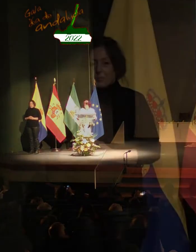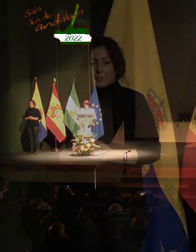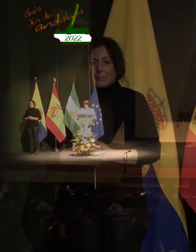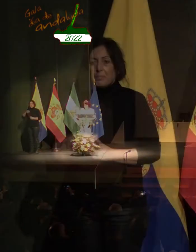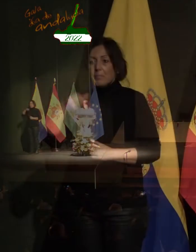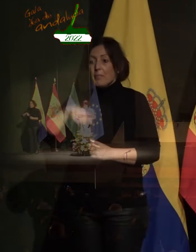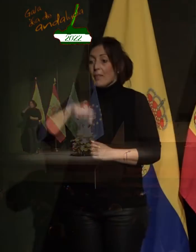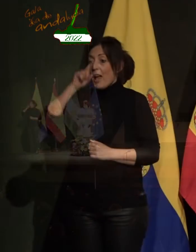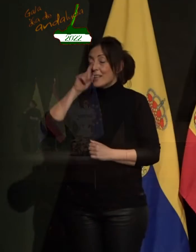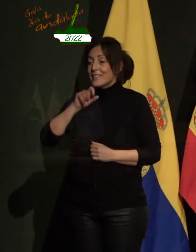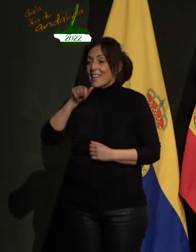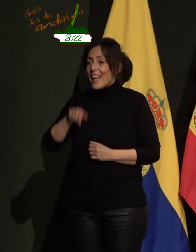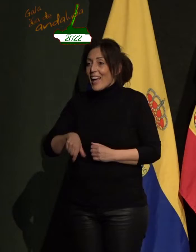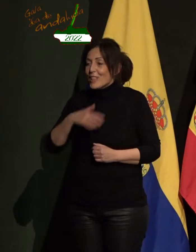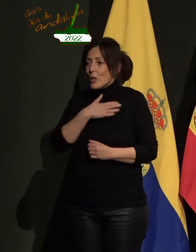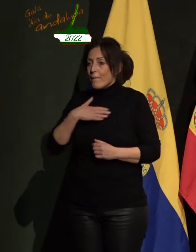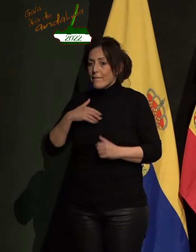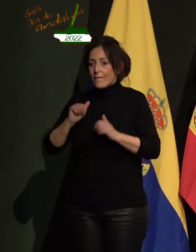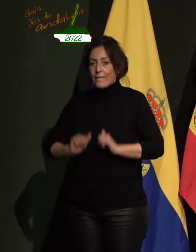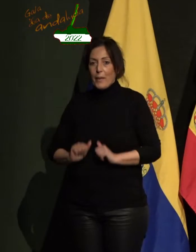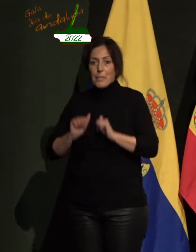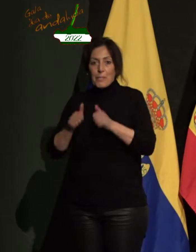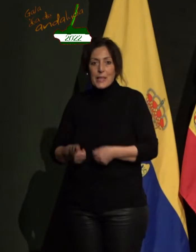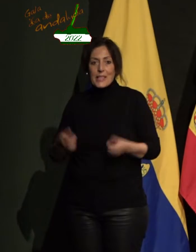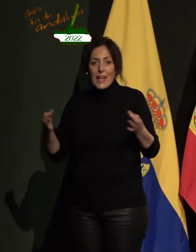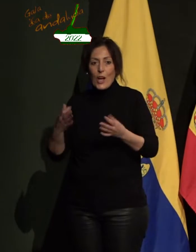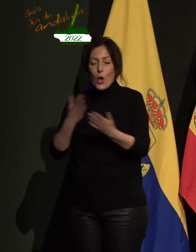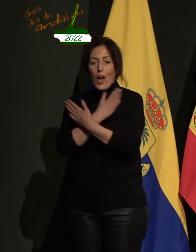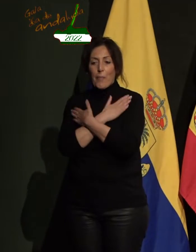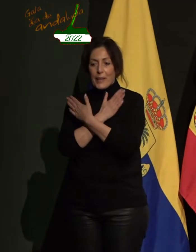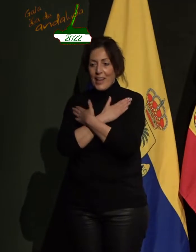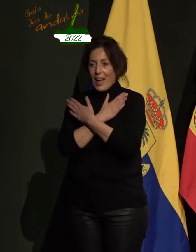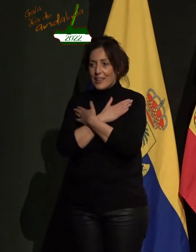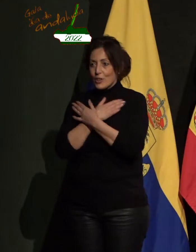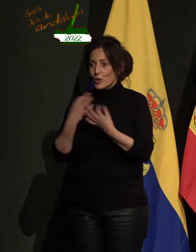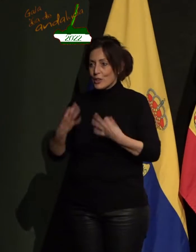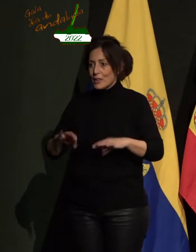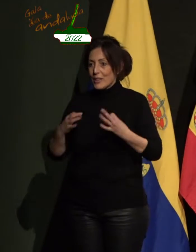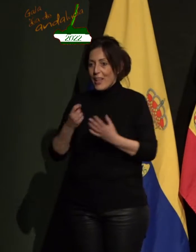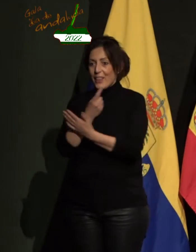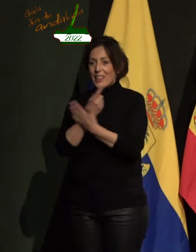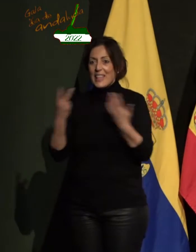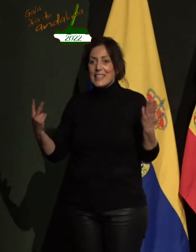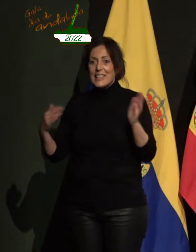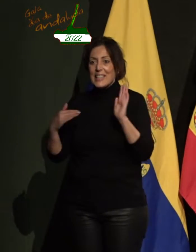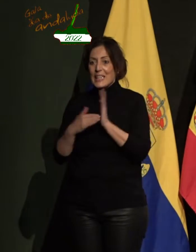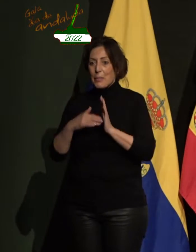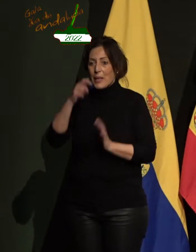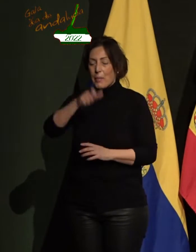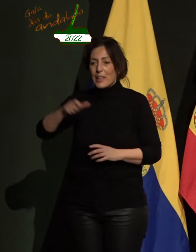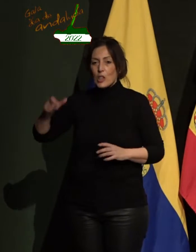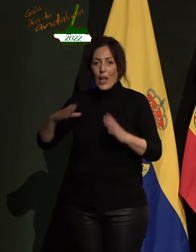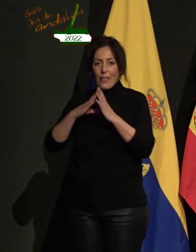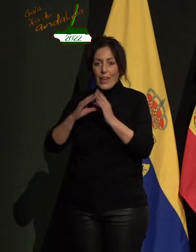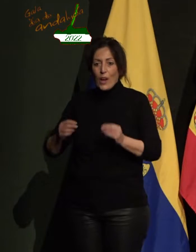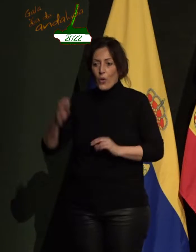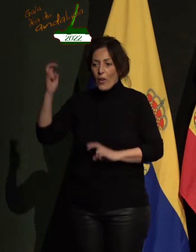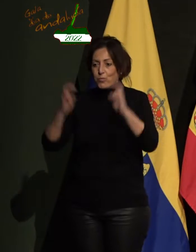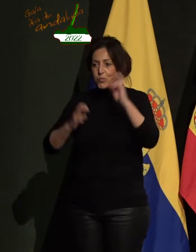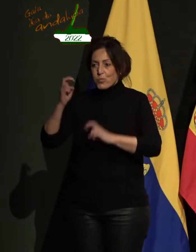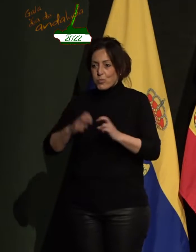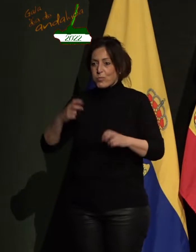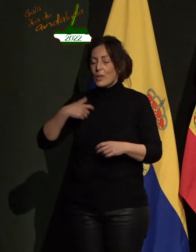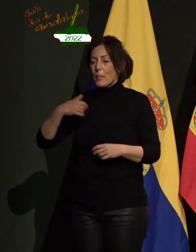miren, este año queremos comenzar este acto con un abrazo sincero a los 17.000 andaluces que llegaron a nuestra tierra, que llegaron